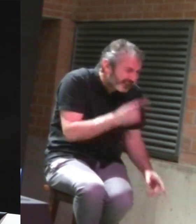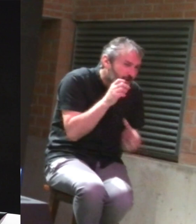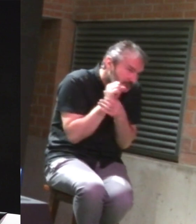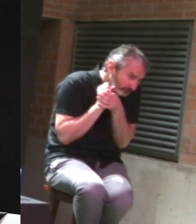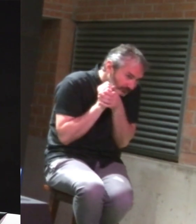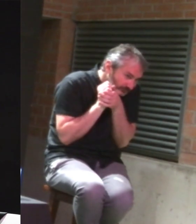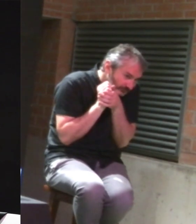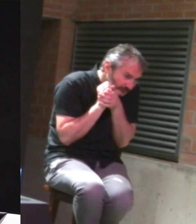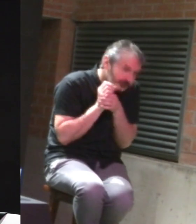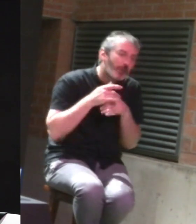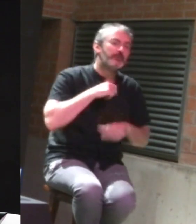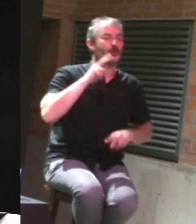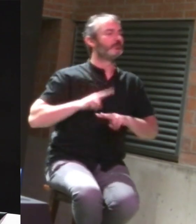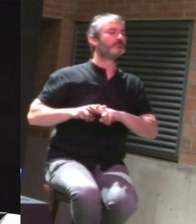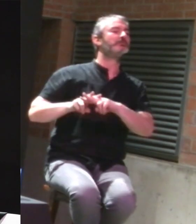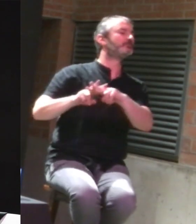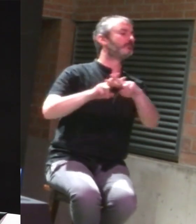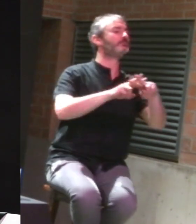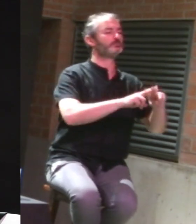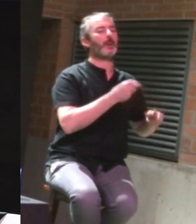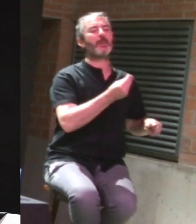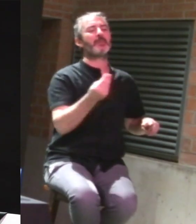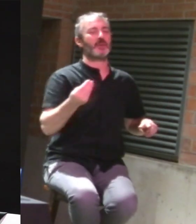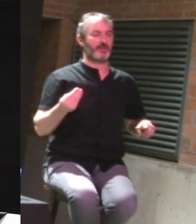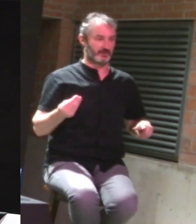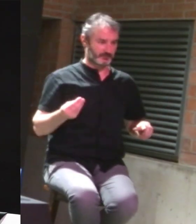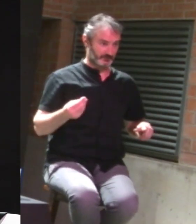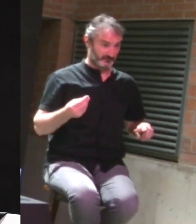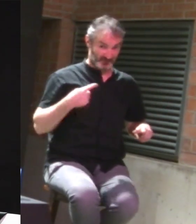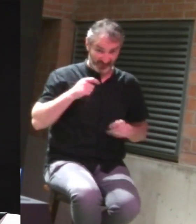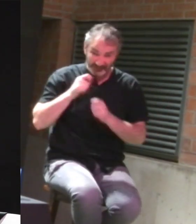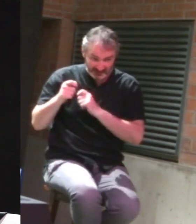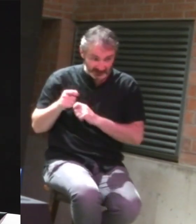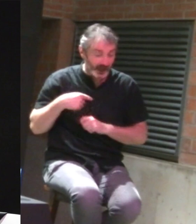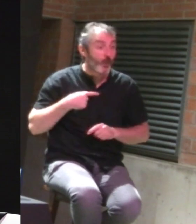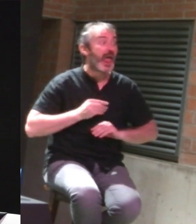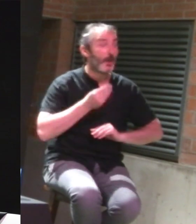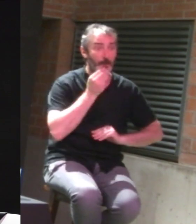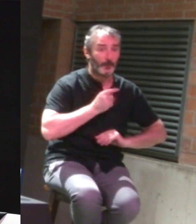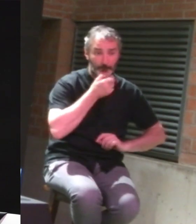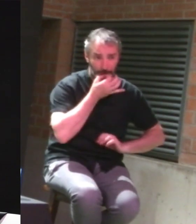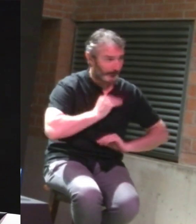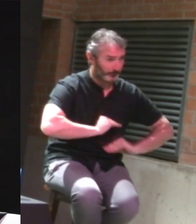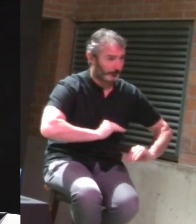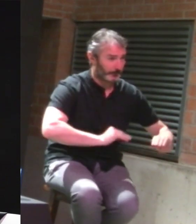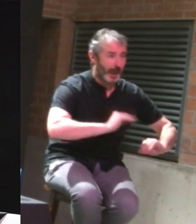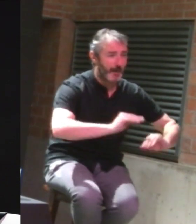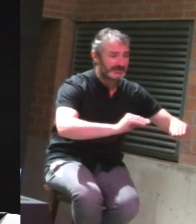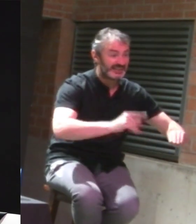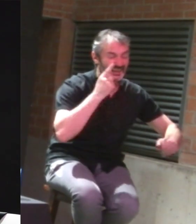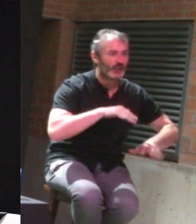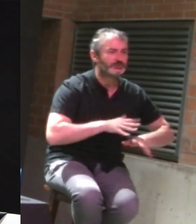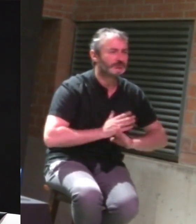36 o després, doncs totes les que havien treballat el tèxtil recorden com s'avisava, això ho va dir també el meu mare una vegada,